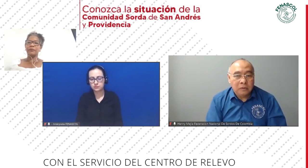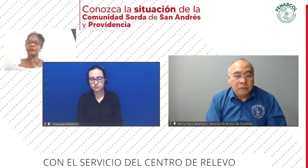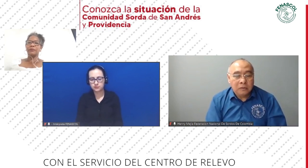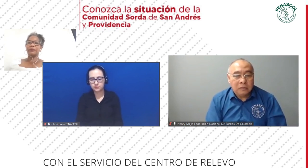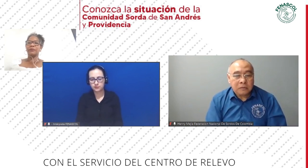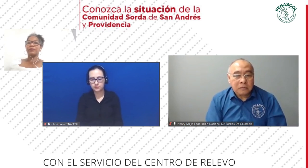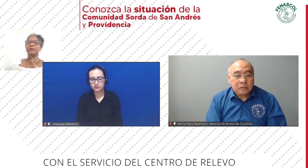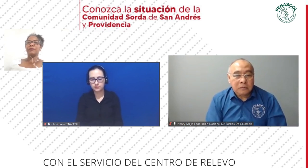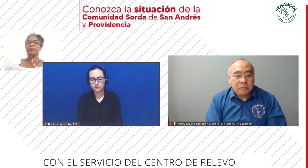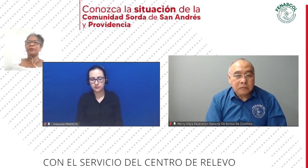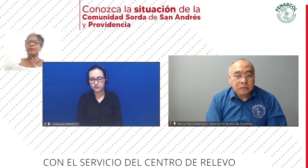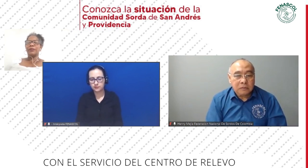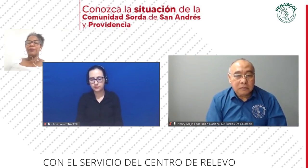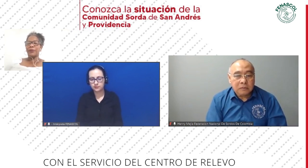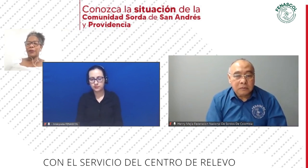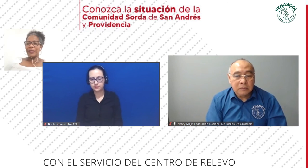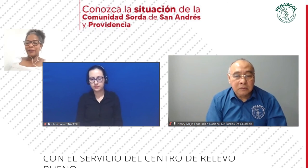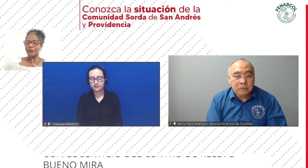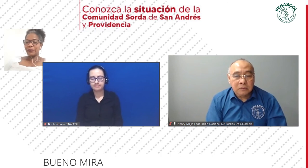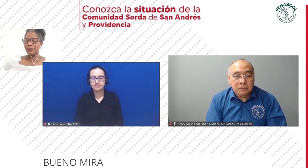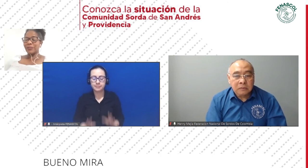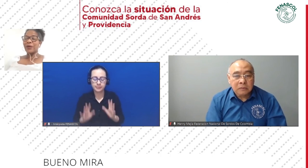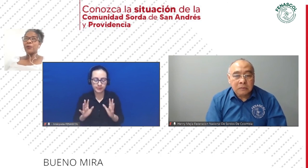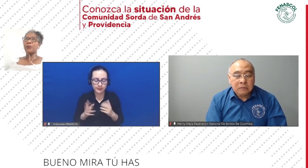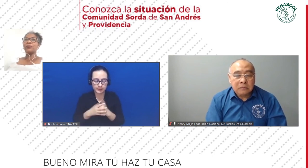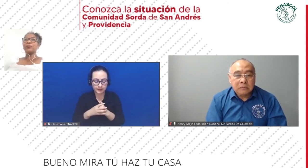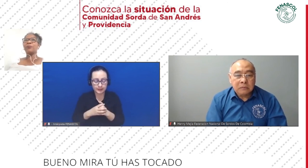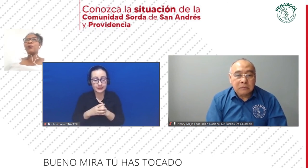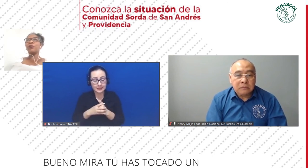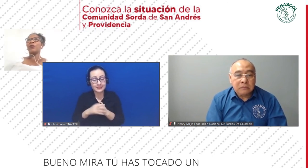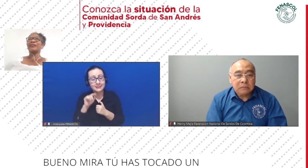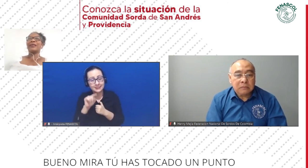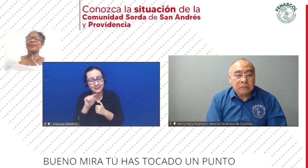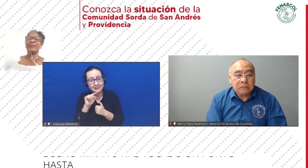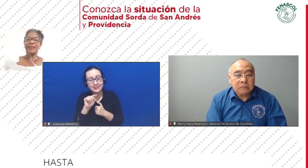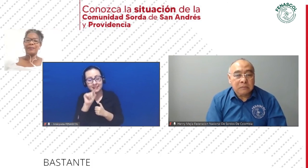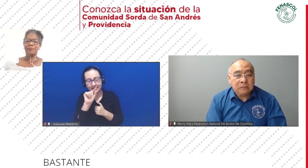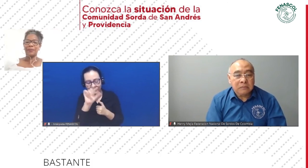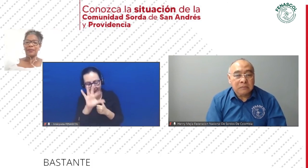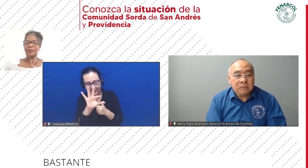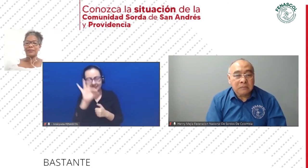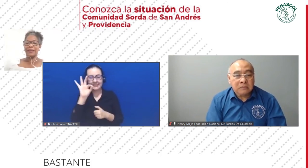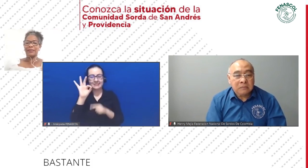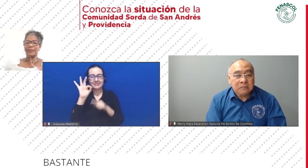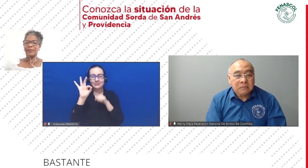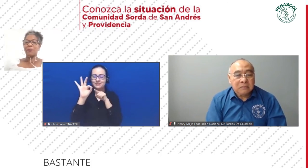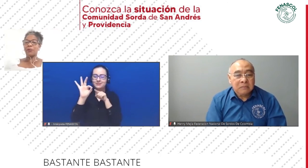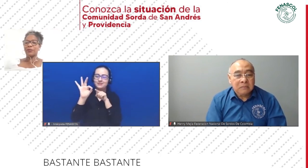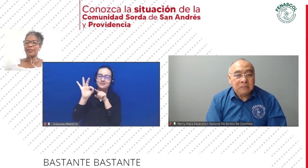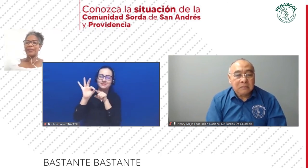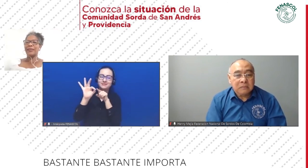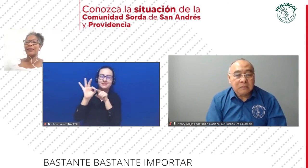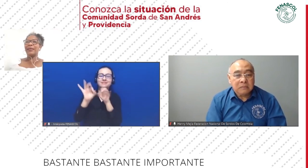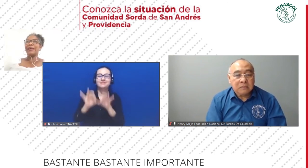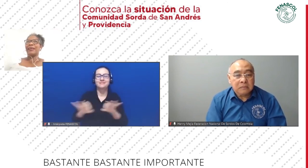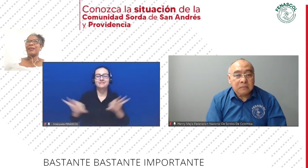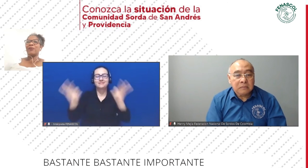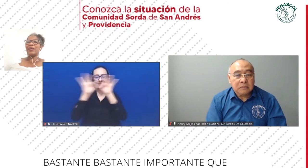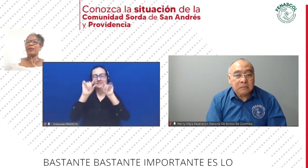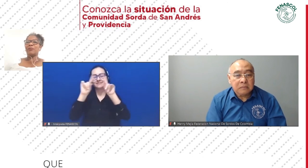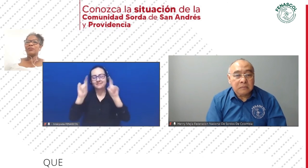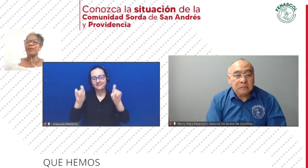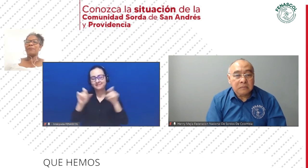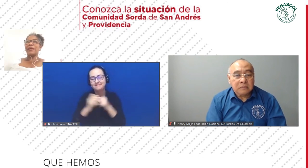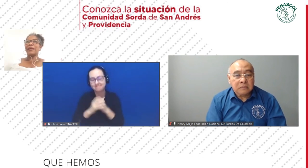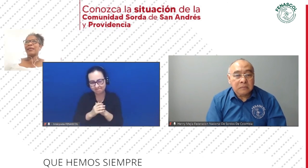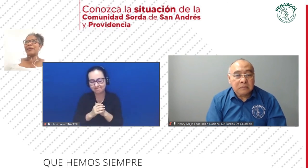relevo bueno mira tú has tocado un punto bastante bastante importante es